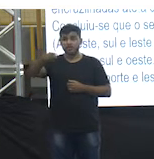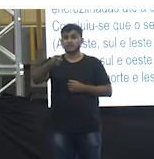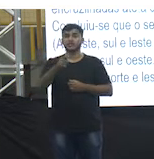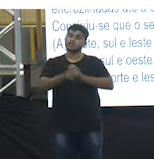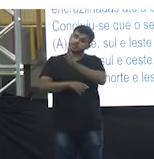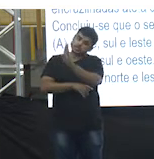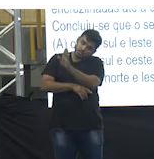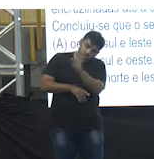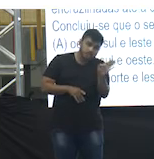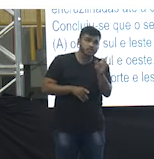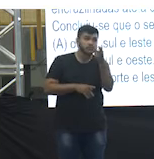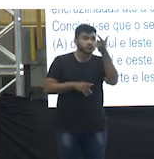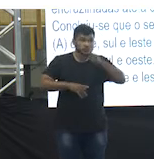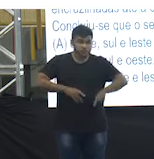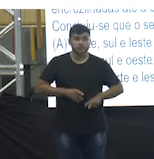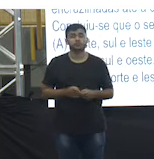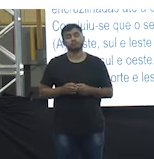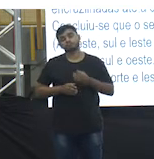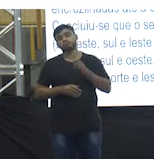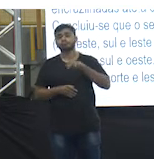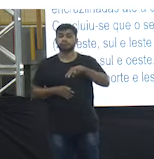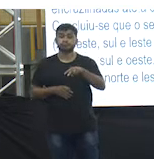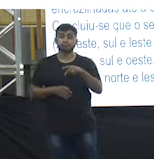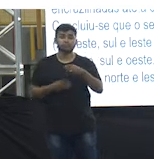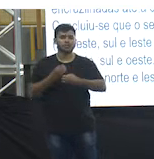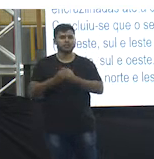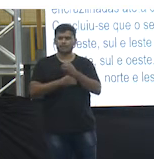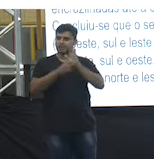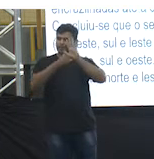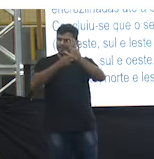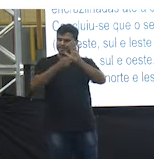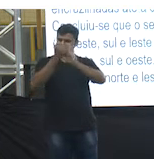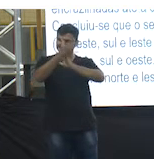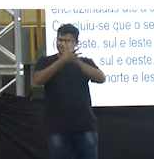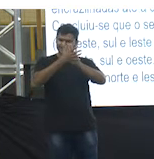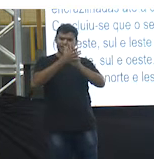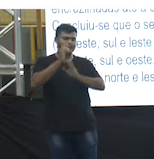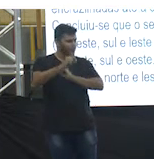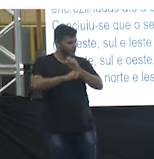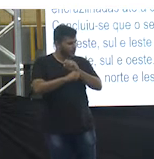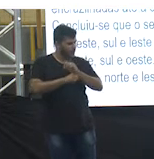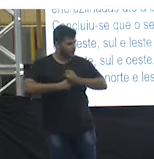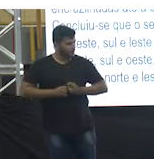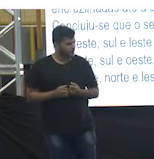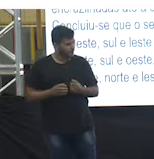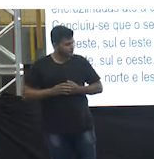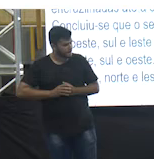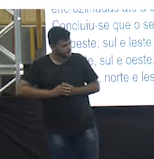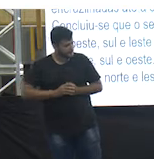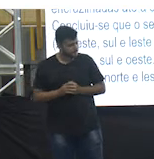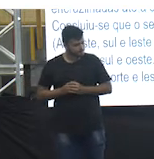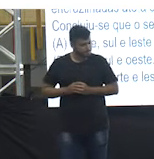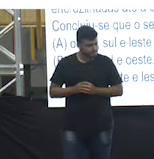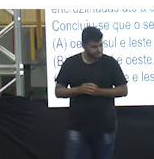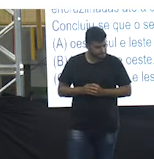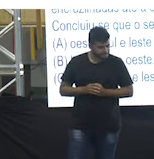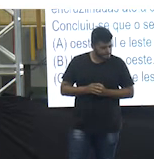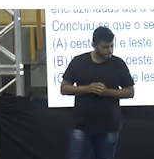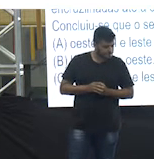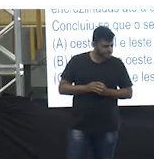esquerda novamente. Quanto à cena descrita acima, considere que, olha as informações primordiais, presta